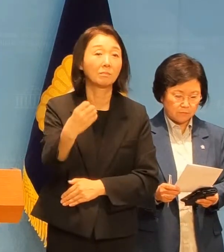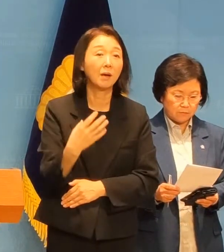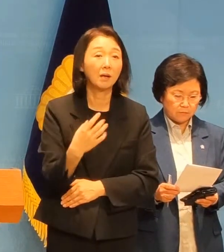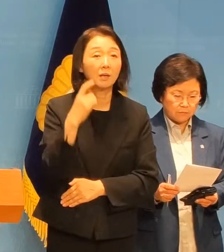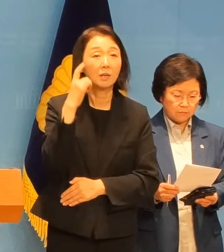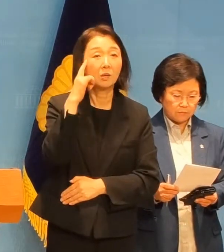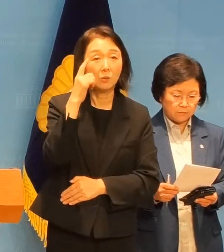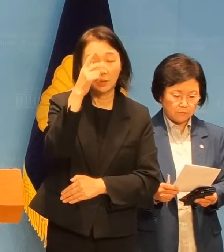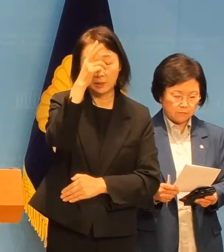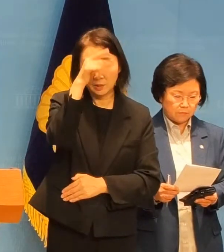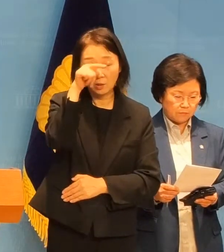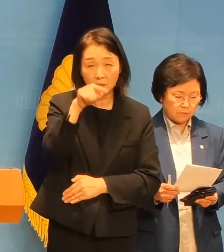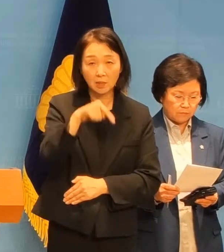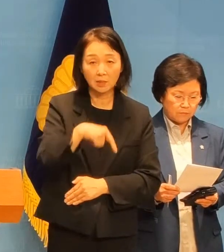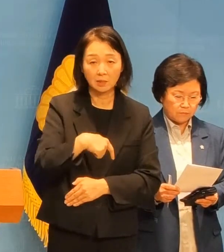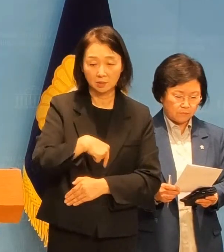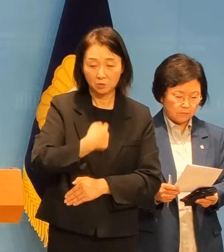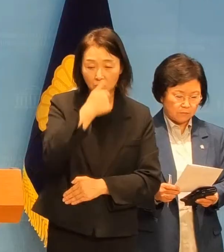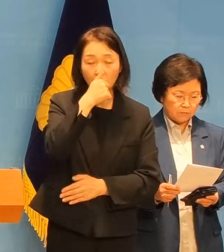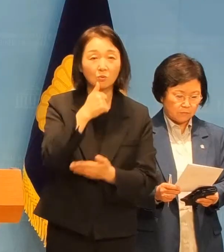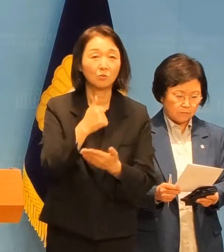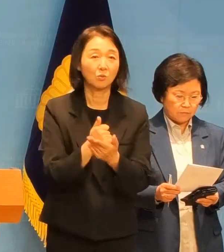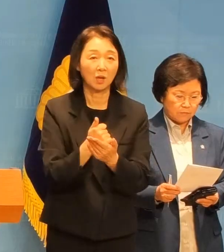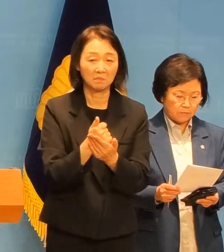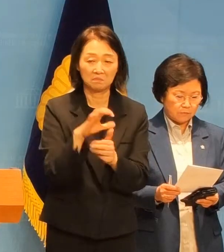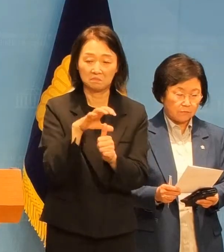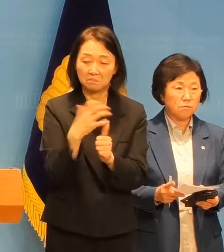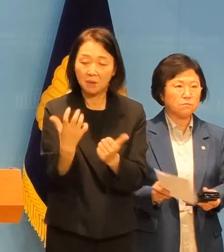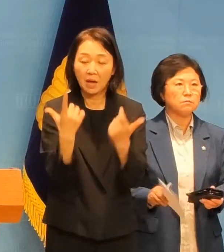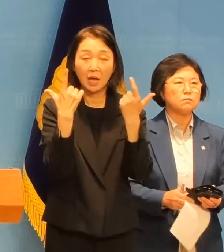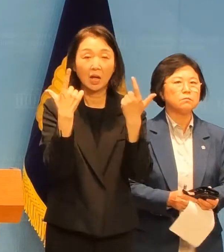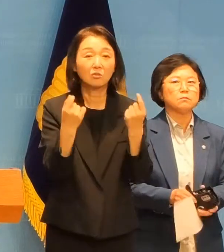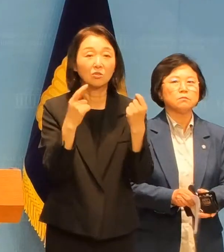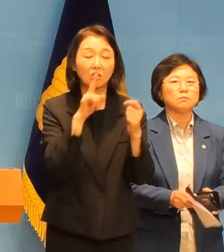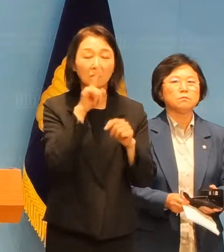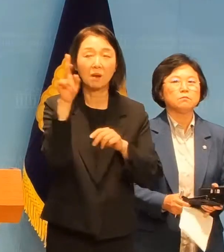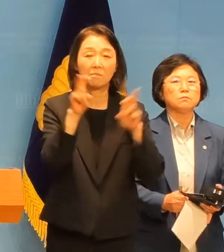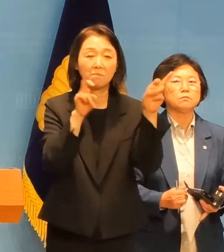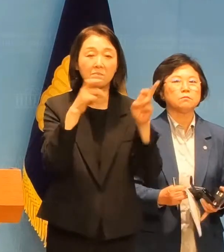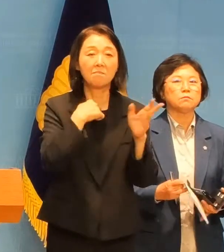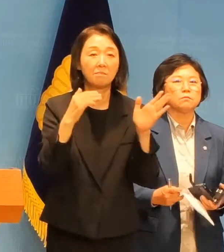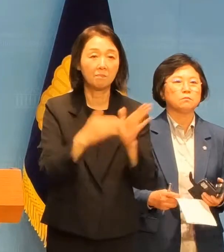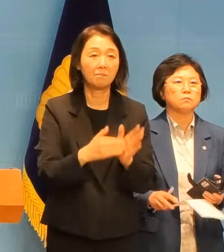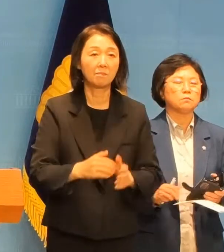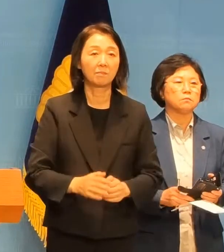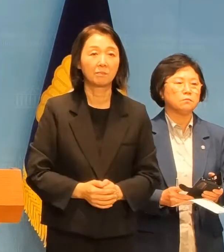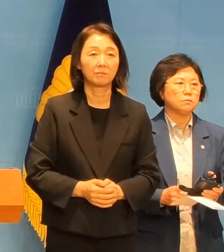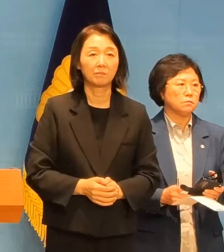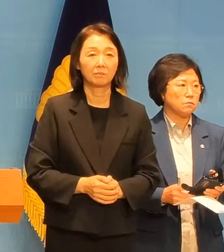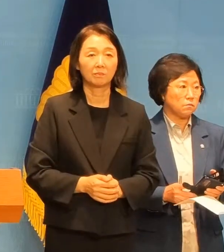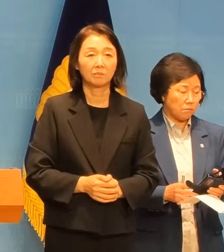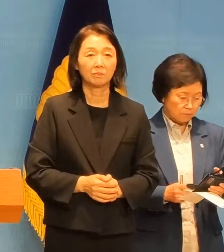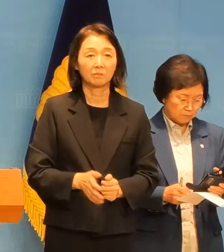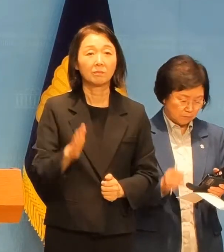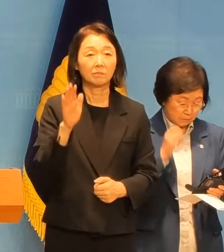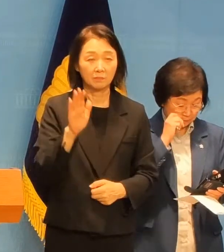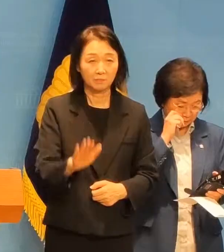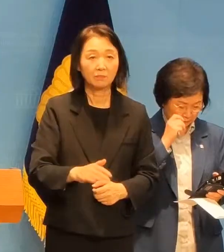마치 경찰이 자신의 혐의를 벗겨줄 것처럼 큰소리치기도 했습니다.